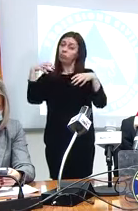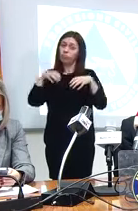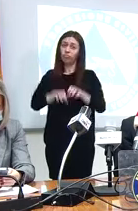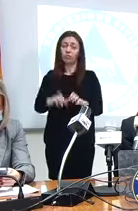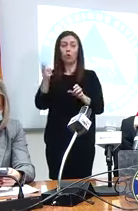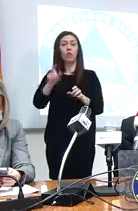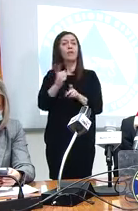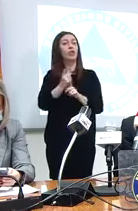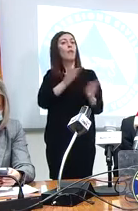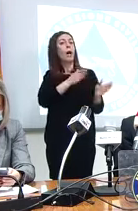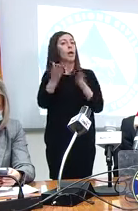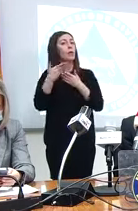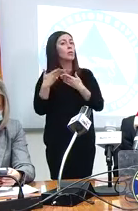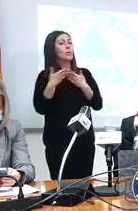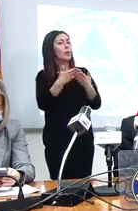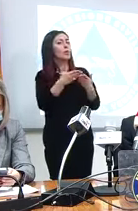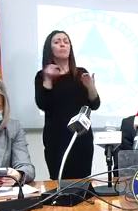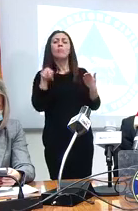siamo messi lì?